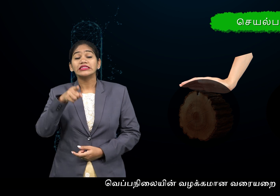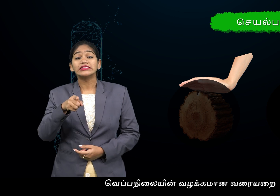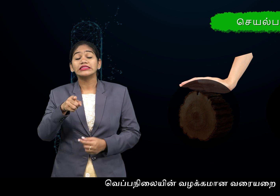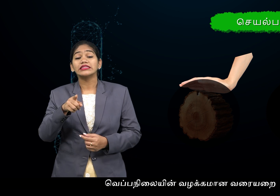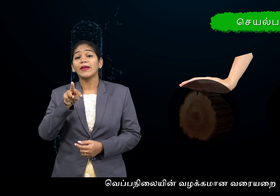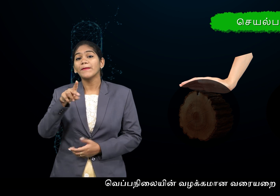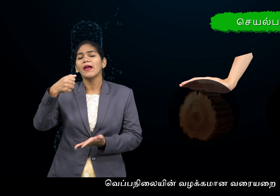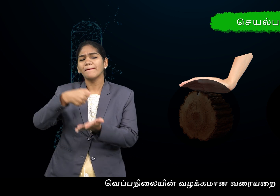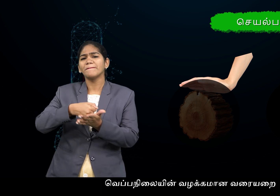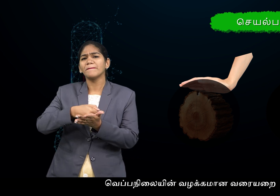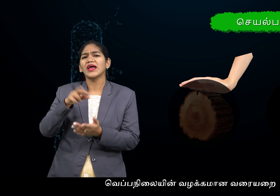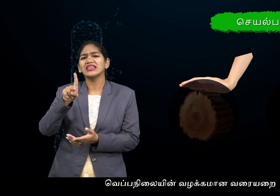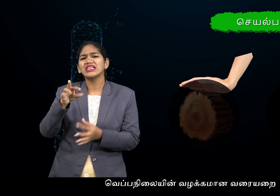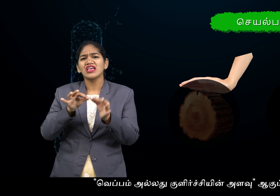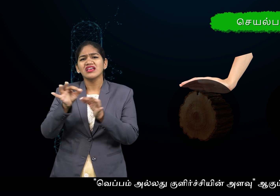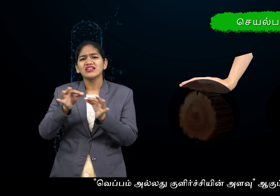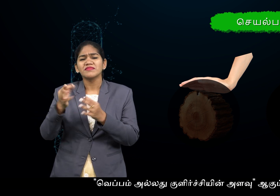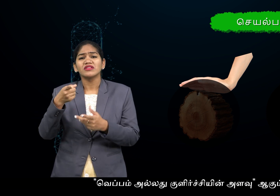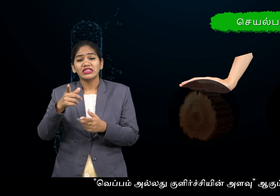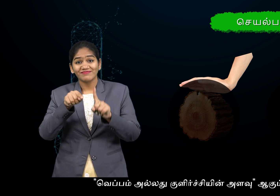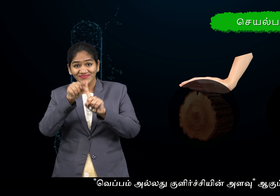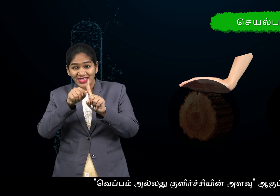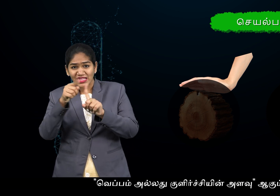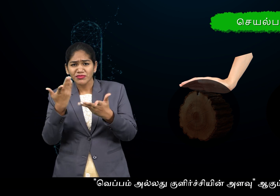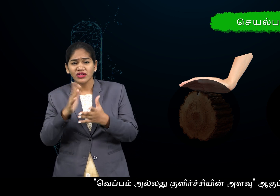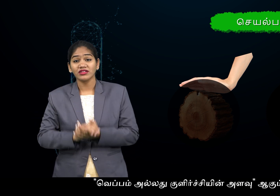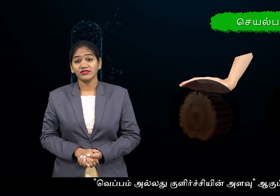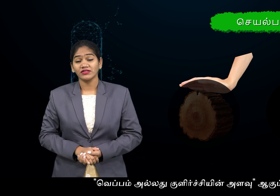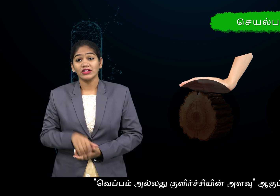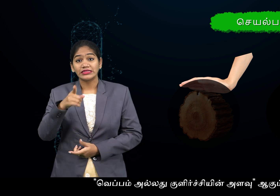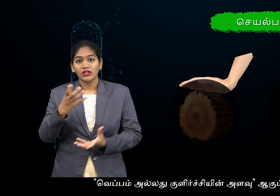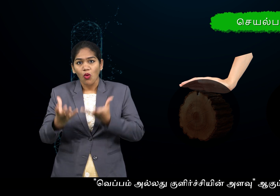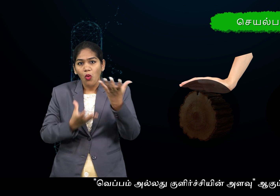வெப்பநிலையின் வழக்கமான வரையறை வெப்பம் அல்லது குளிர்ச்சியின் அளவு ஆகும்.